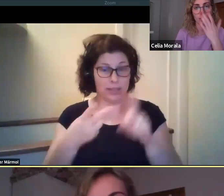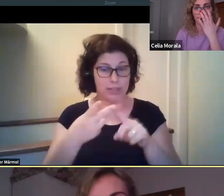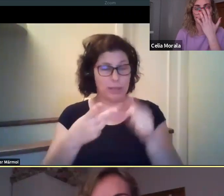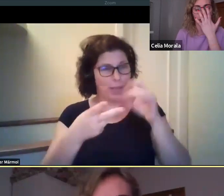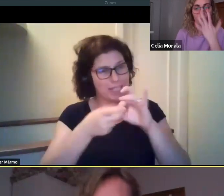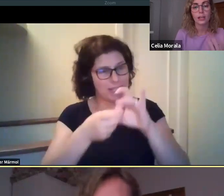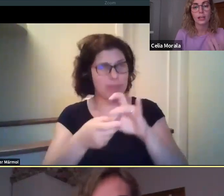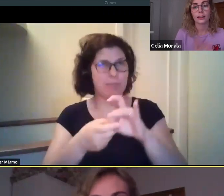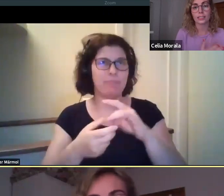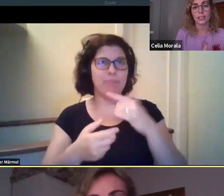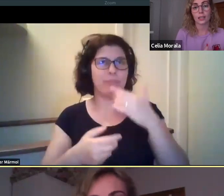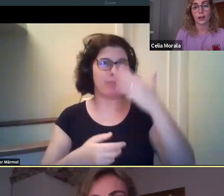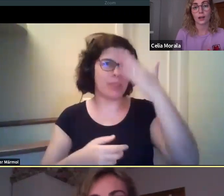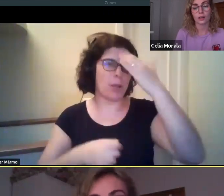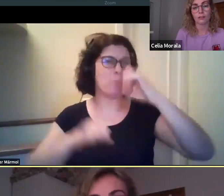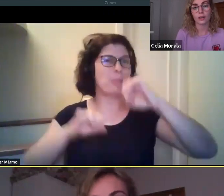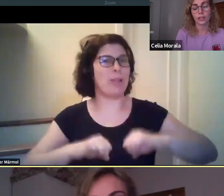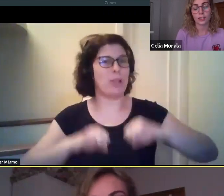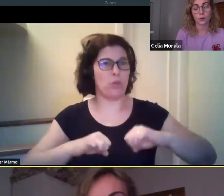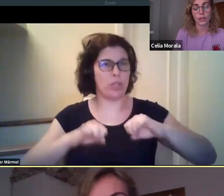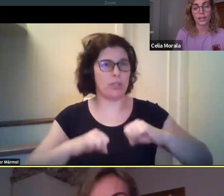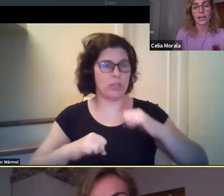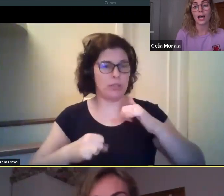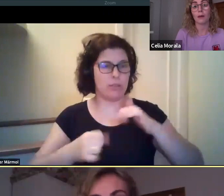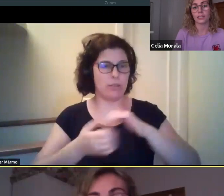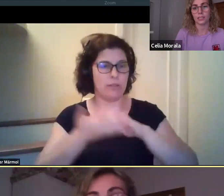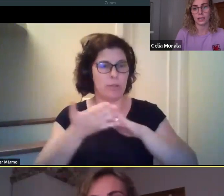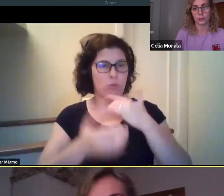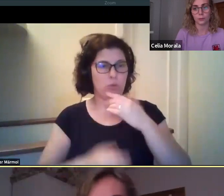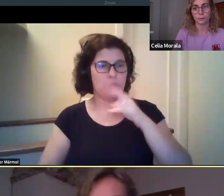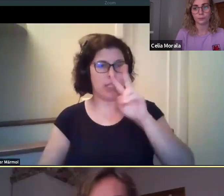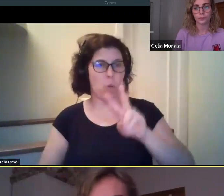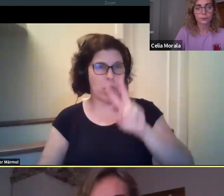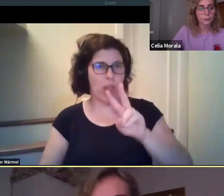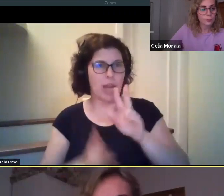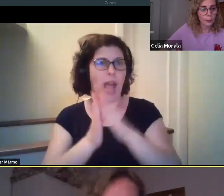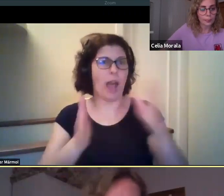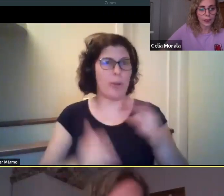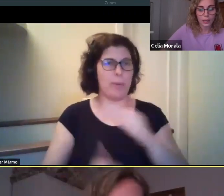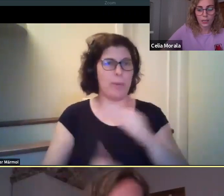mayor, alumnado desde educación secundaria a bachillerato.